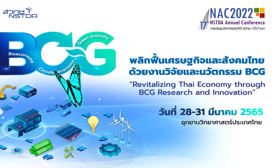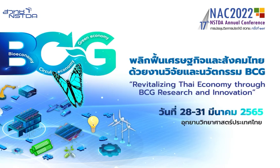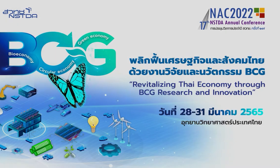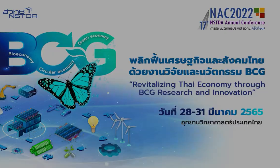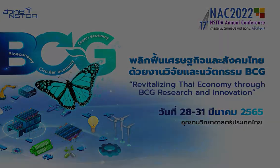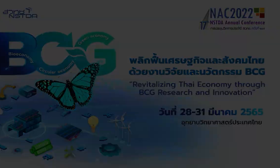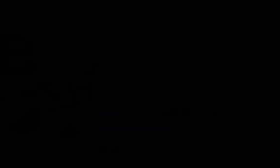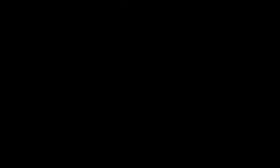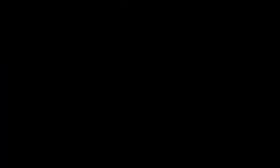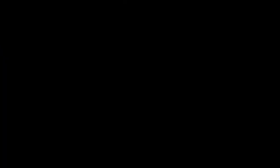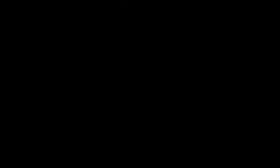ม.ค